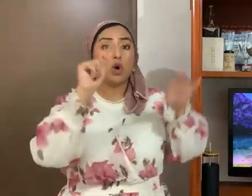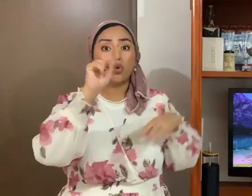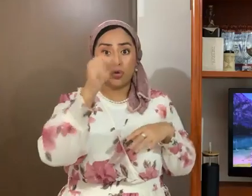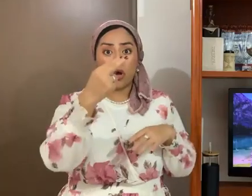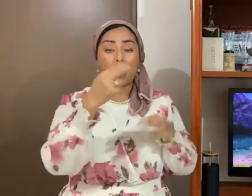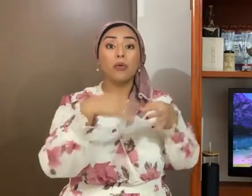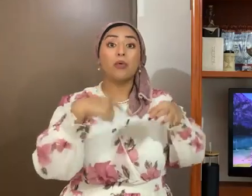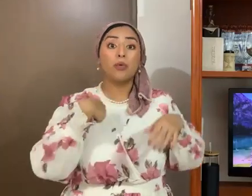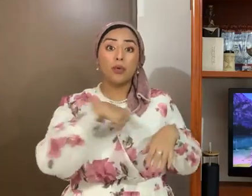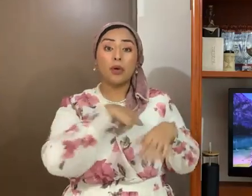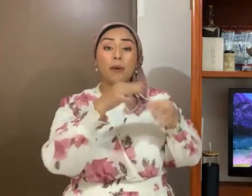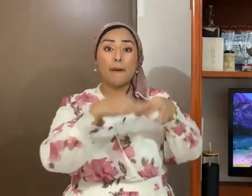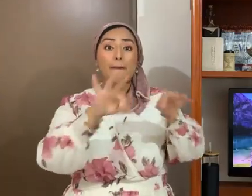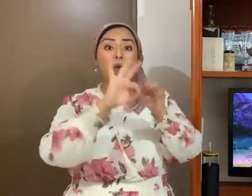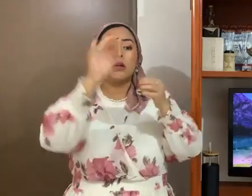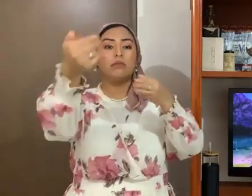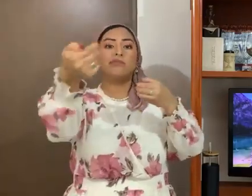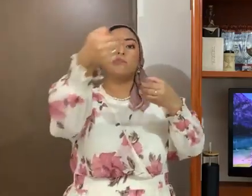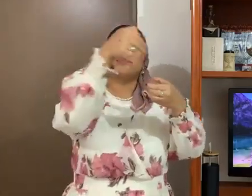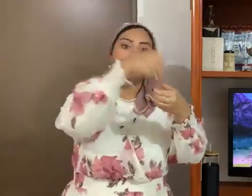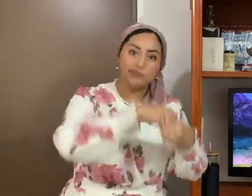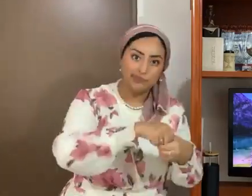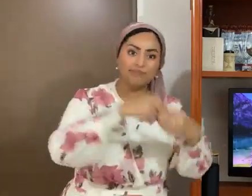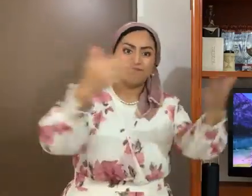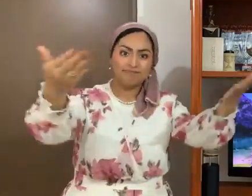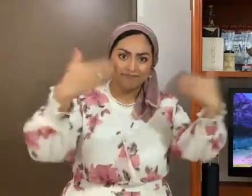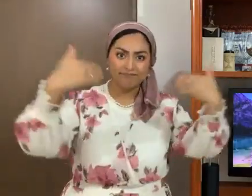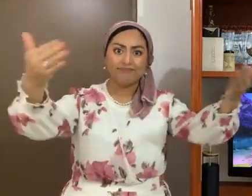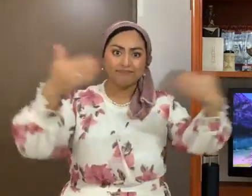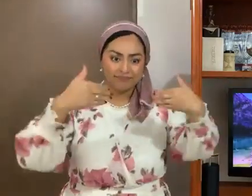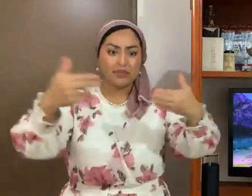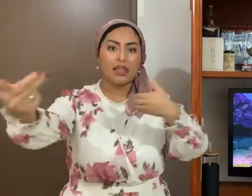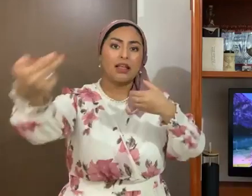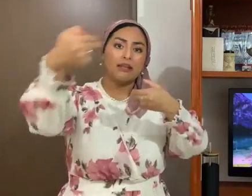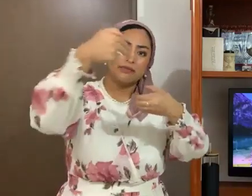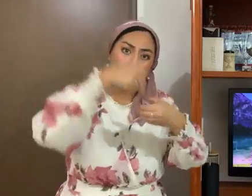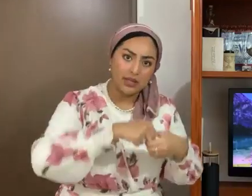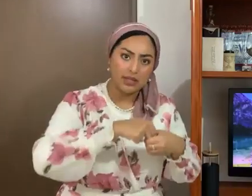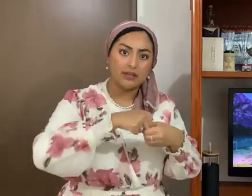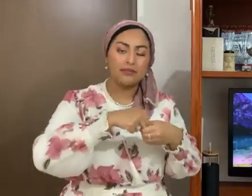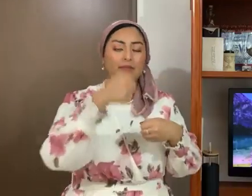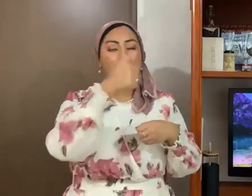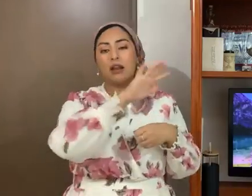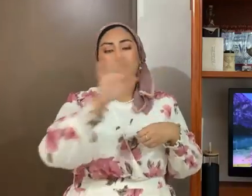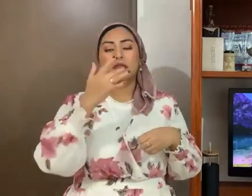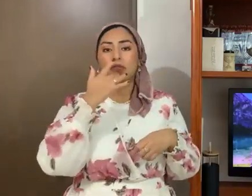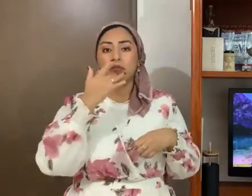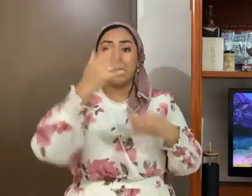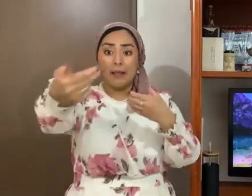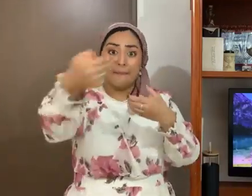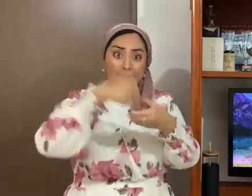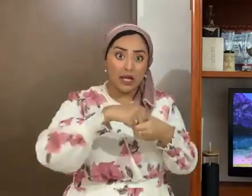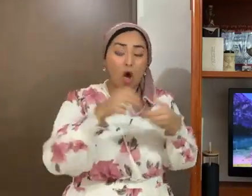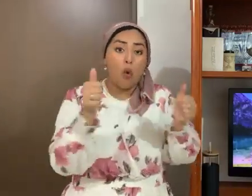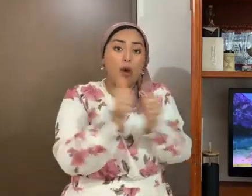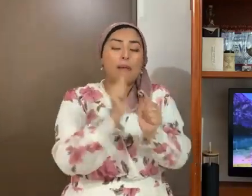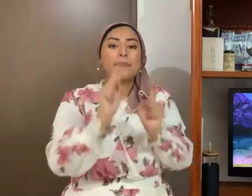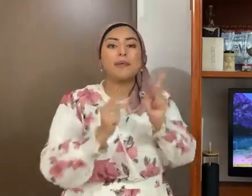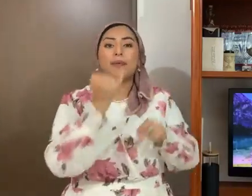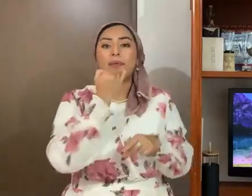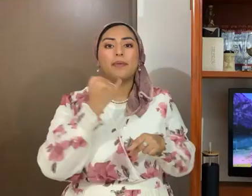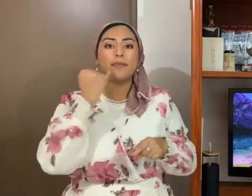que sujetarse, incluirse, integrarse, injertarse, como lo quieran ustedes decir, en el pueblo de